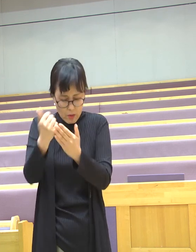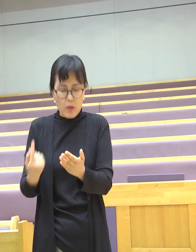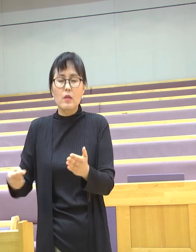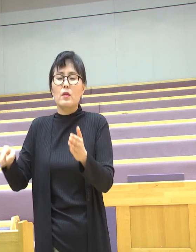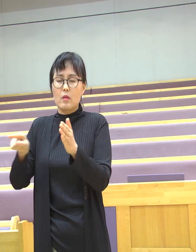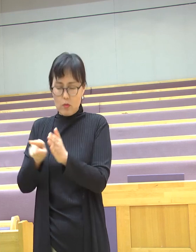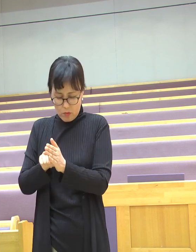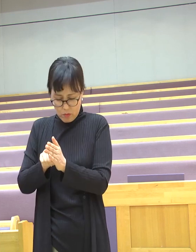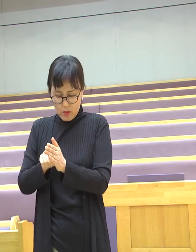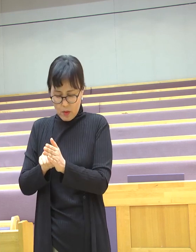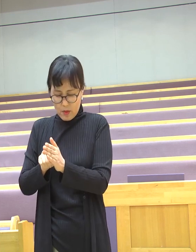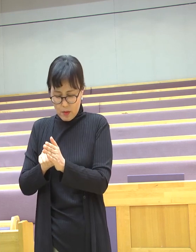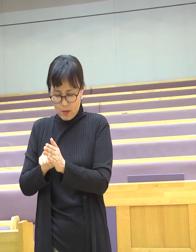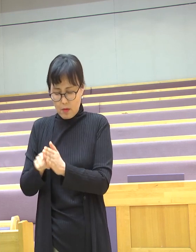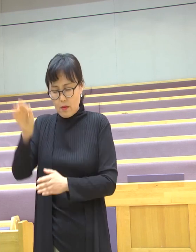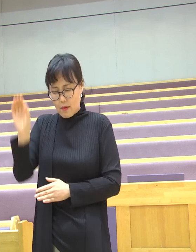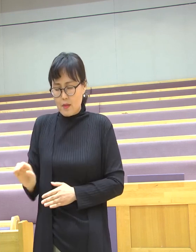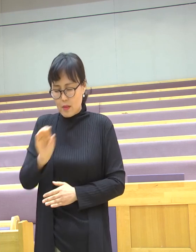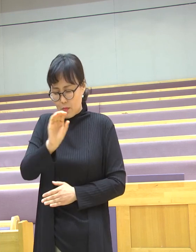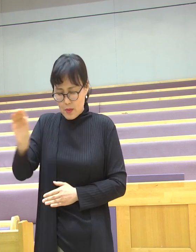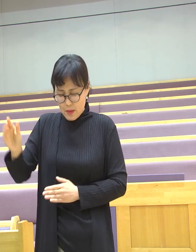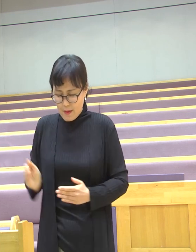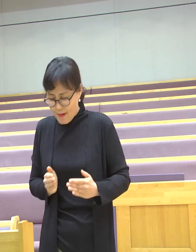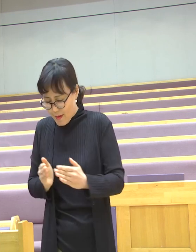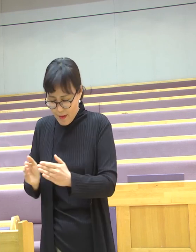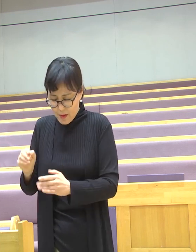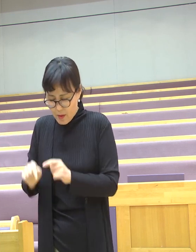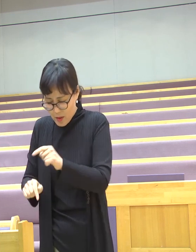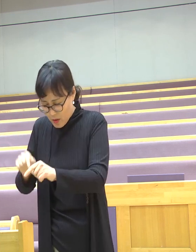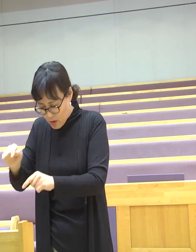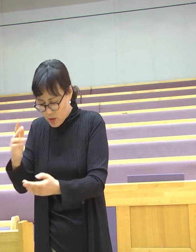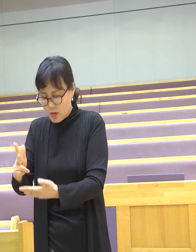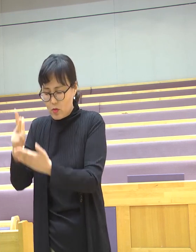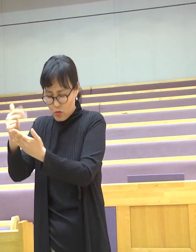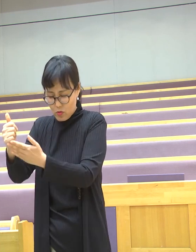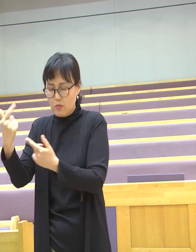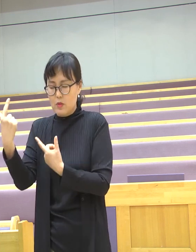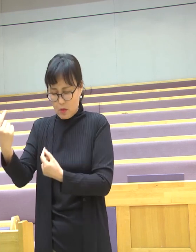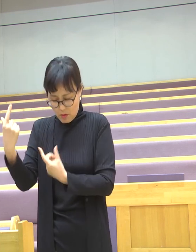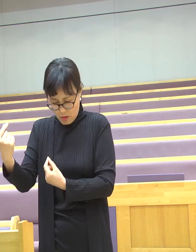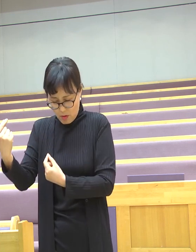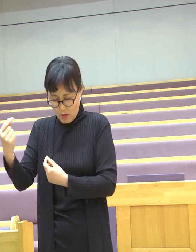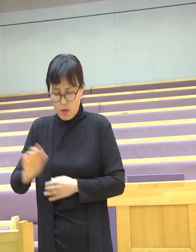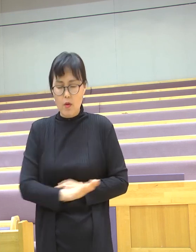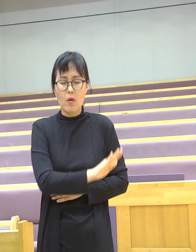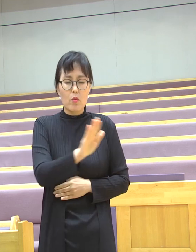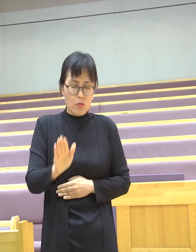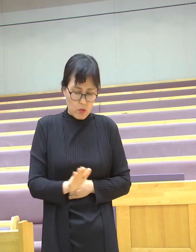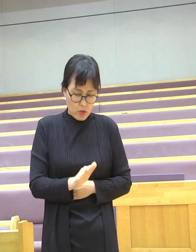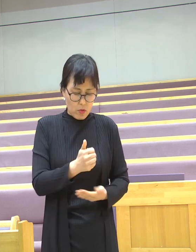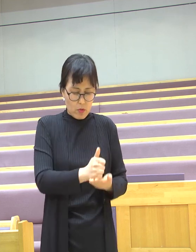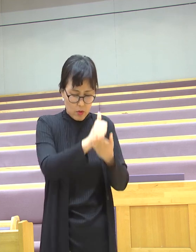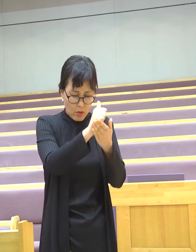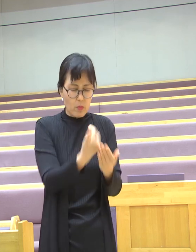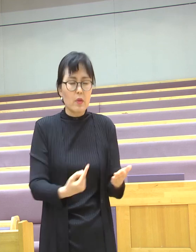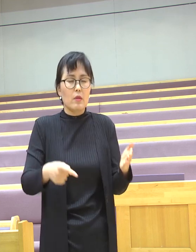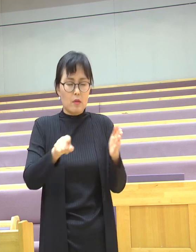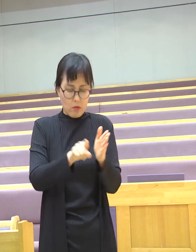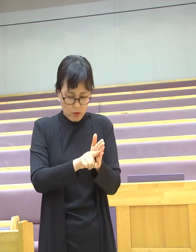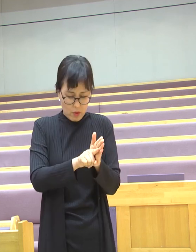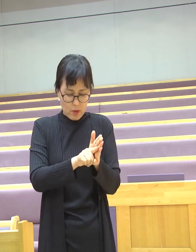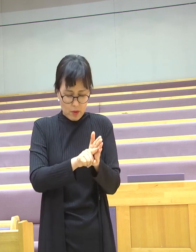위해서 기꺼이 십자가 길 가신 주님처럼 우리도 축복만을 바라는 신앙이 아니라 섬기기